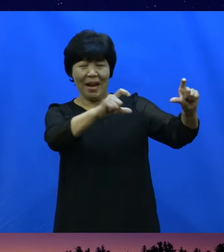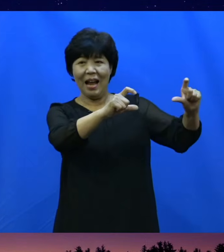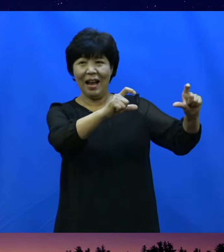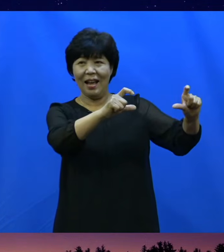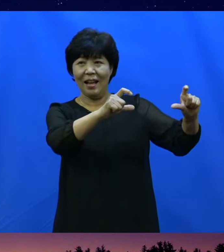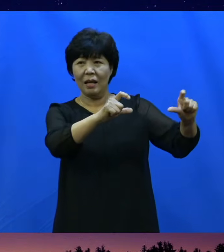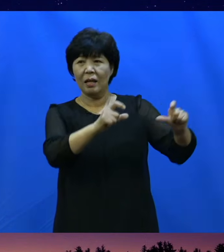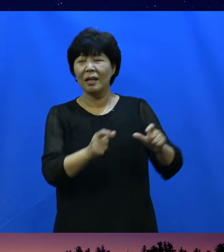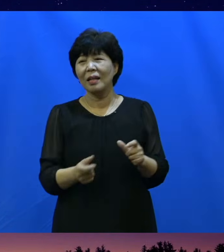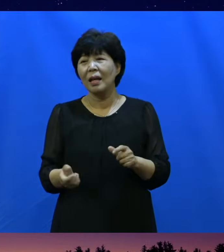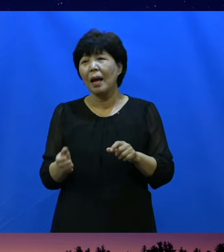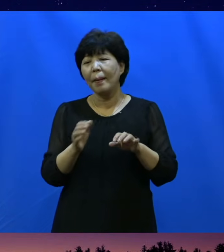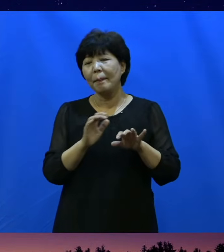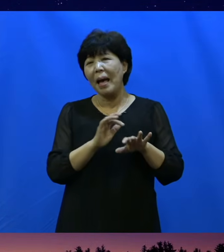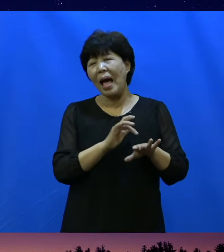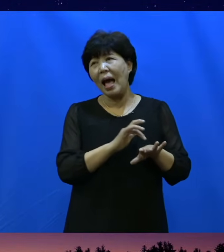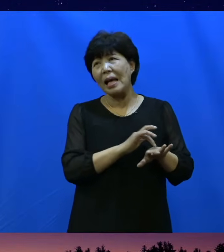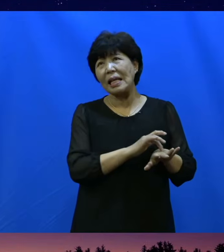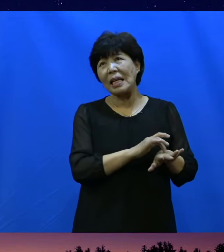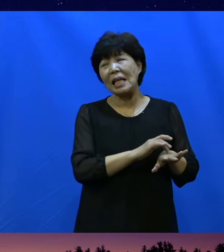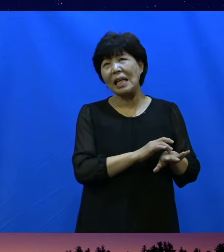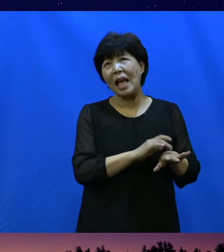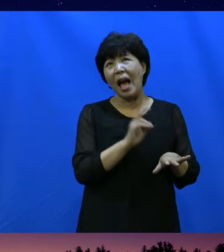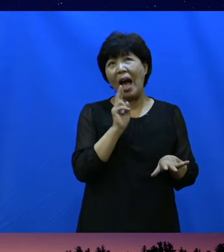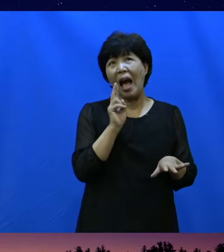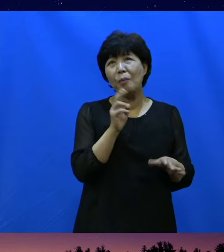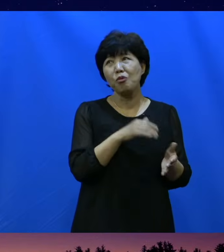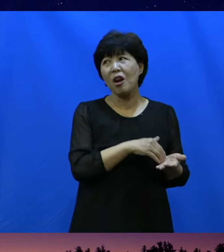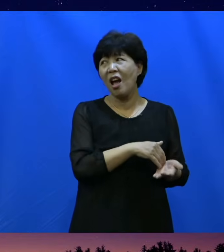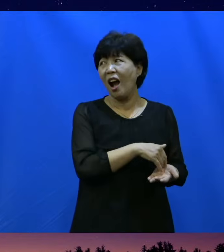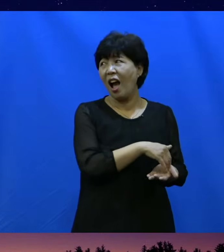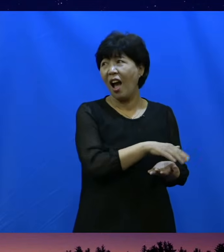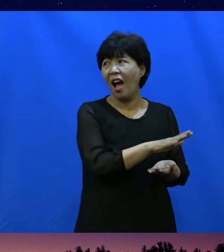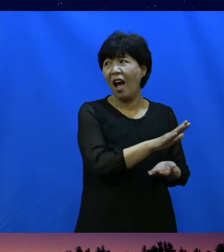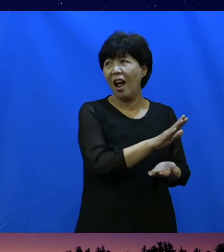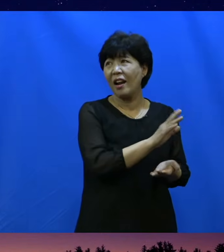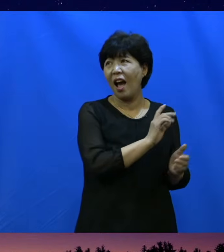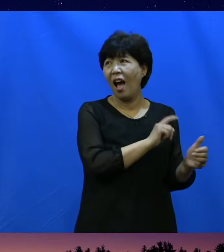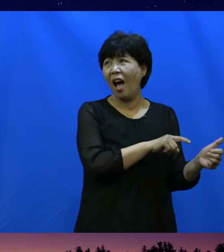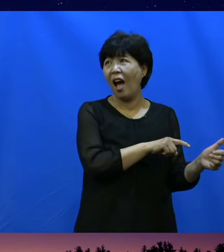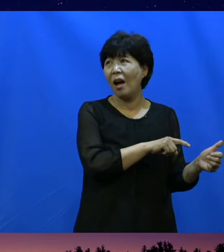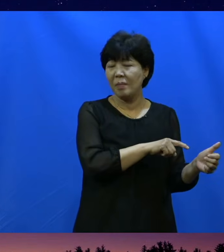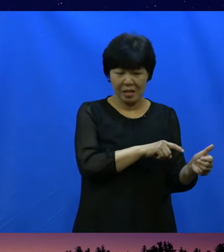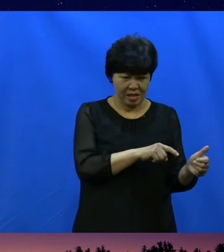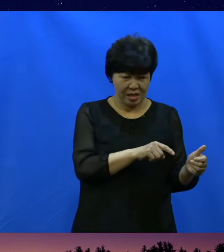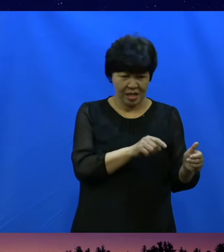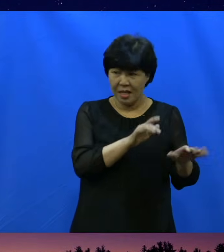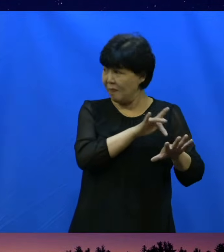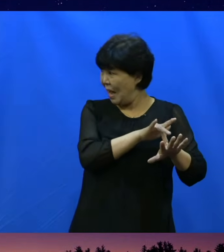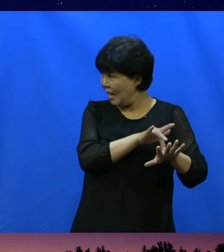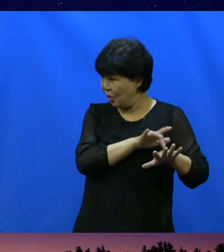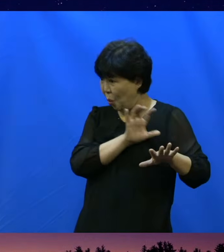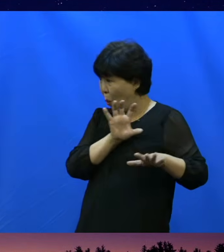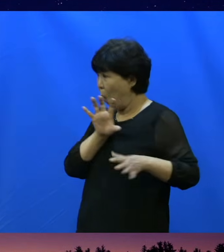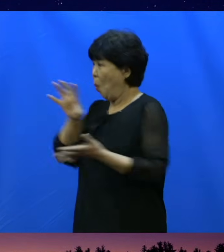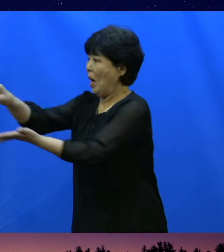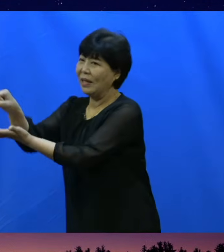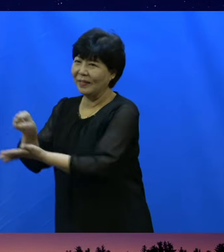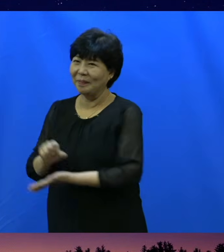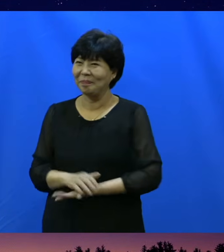어둠으로 마귀야 떠나갈 지어다 떨고 그러면 마귀가 달라오죠.